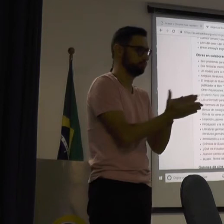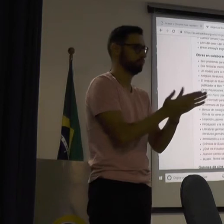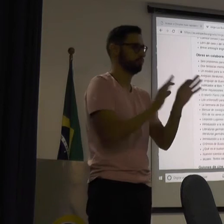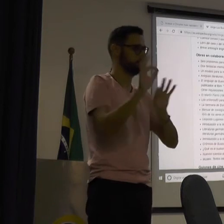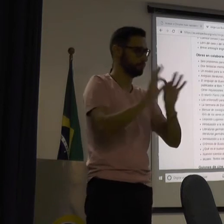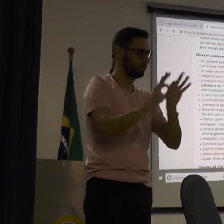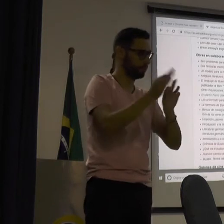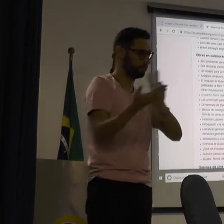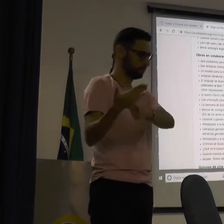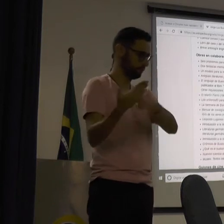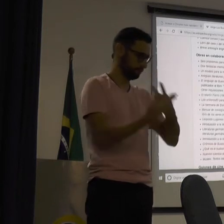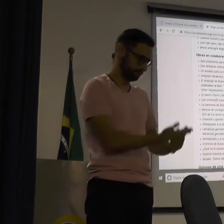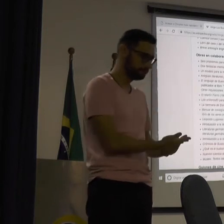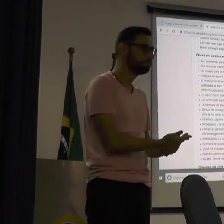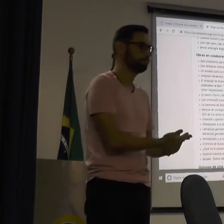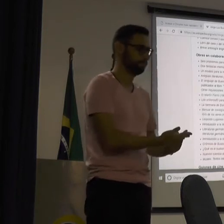digamos,